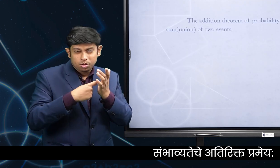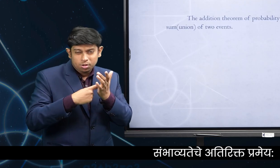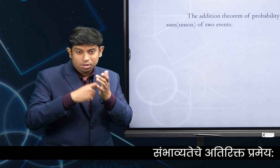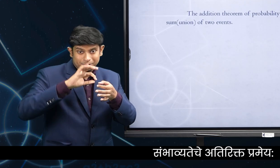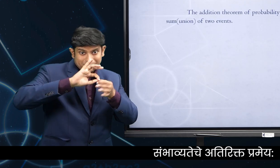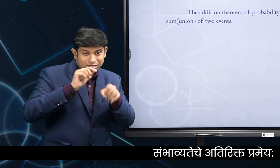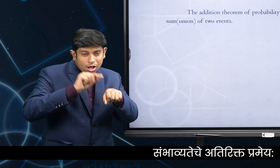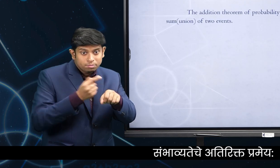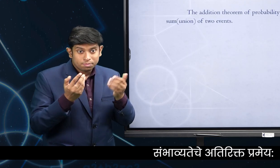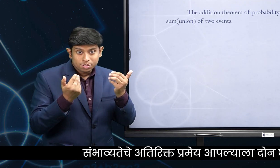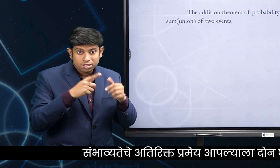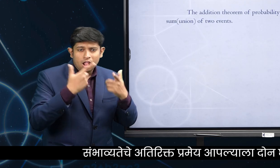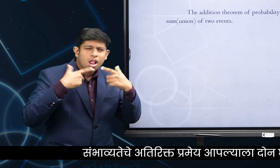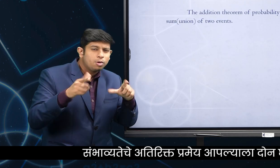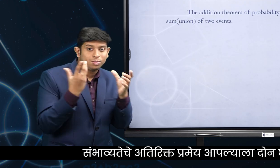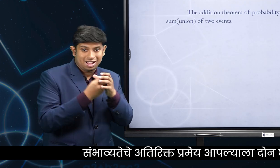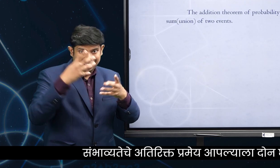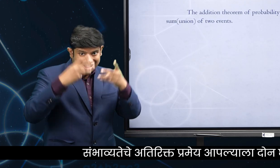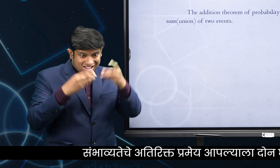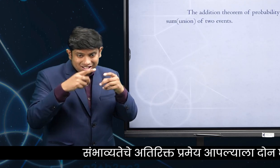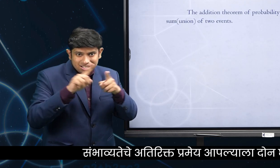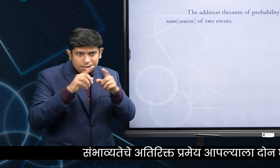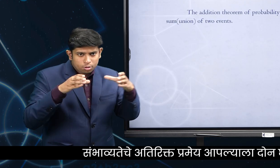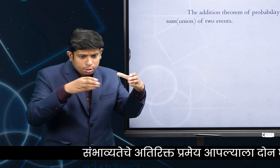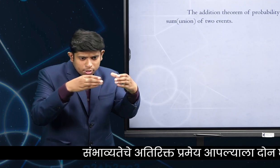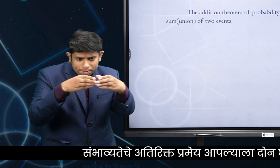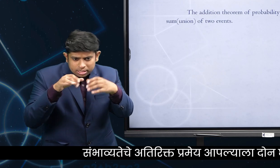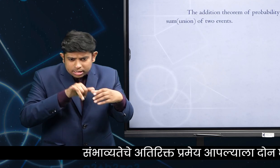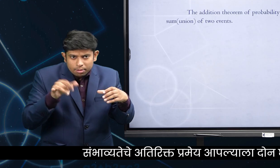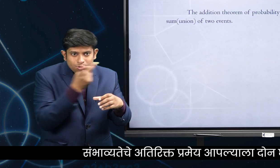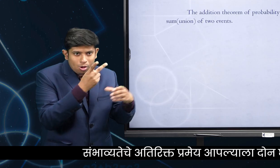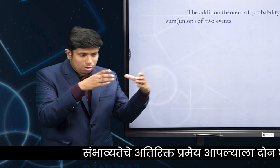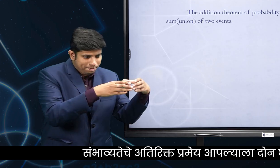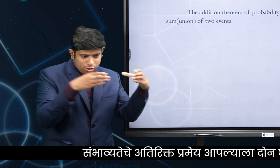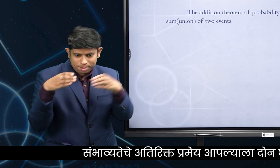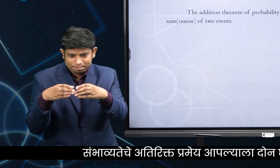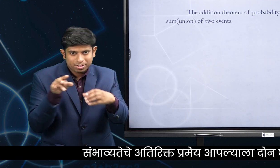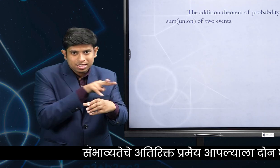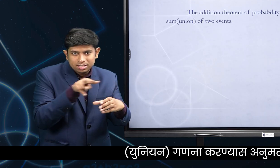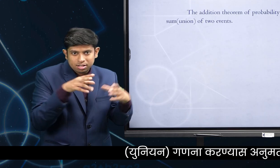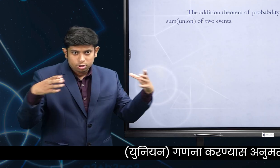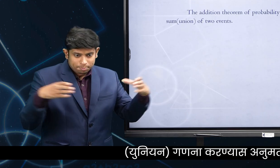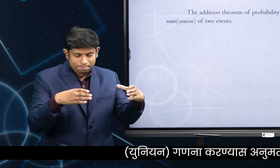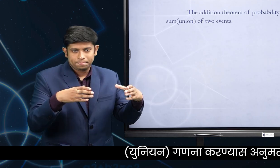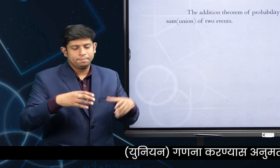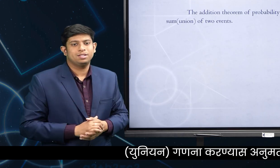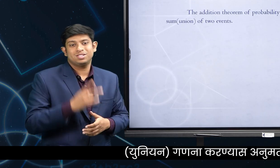संभाव्यतेचे अतिरिक्त प्रमेय. संभाव्यतेचे अतिरिक्त प्रमेय आपल्याला दोन घटनांची बेरीज युनियन गणना